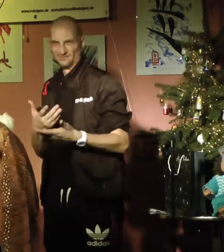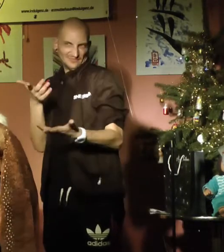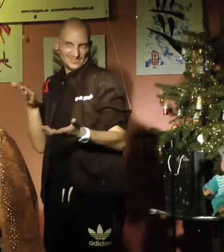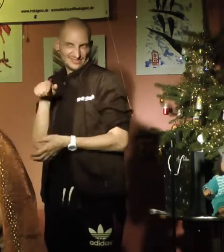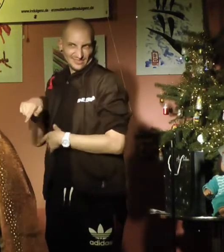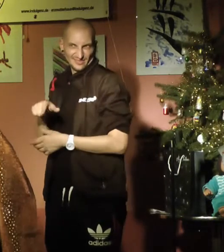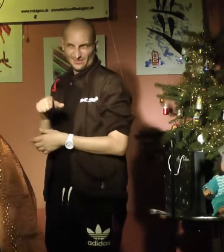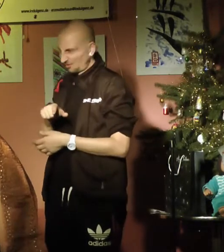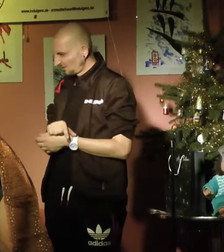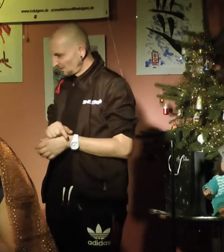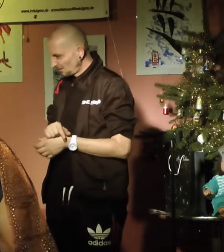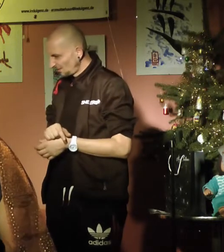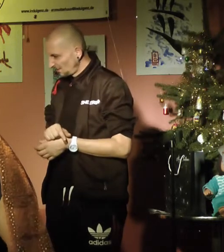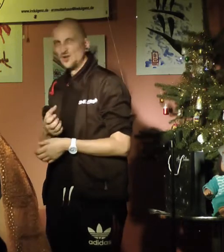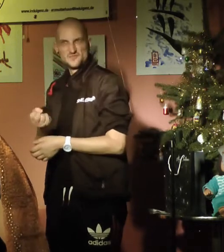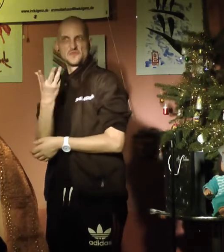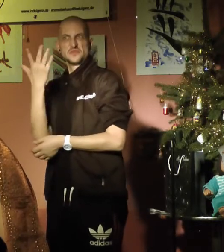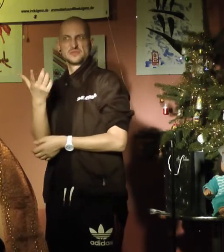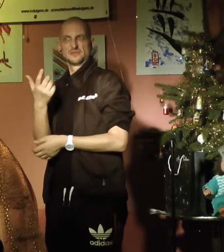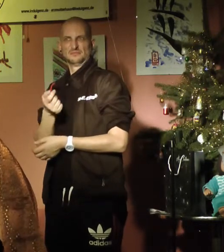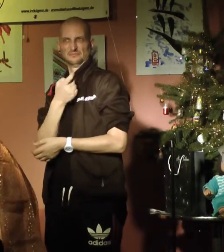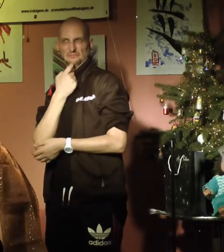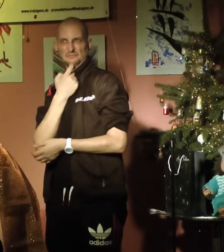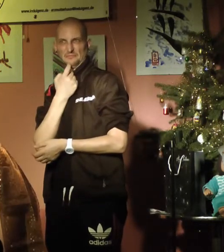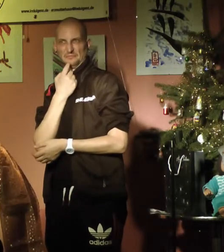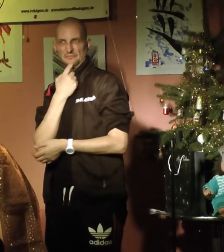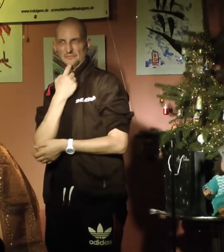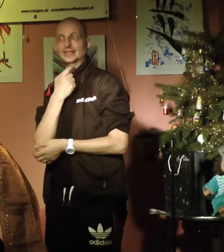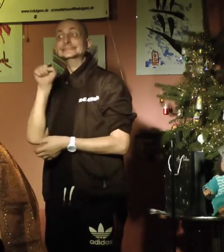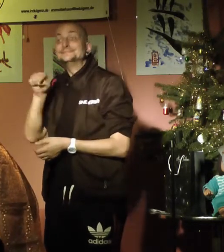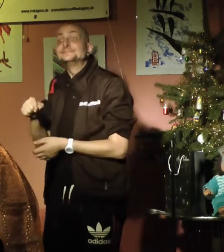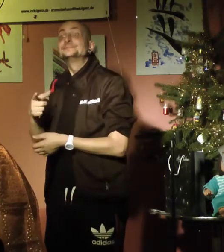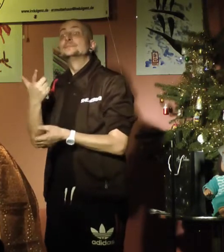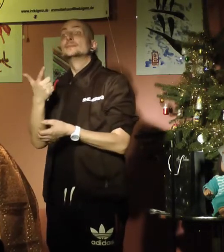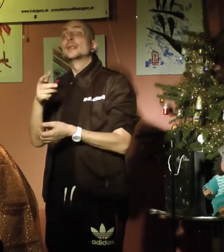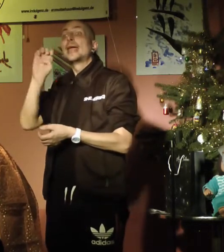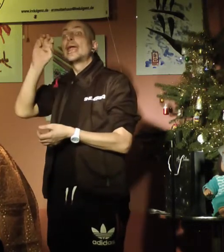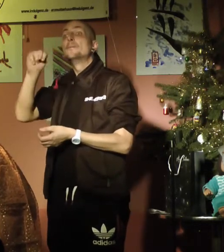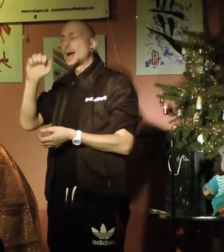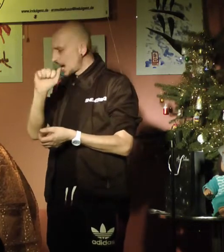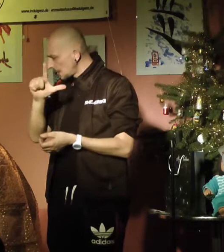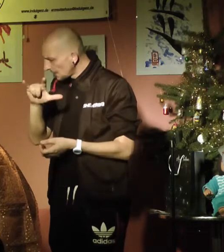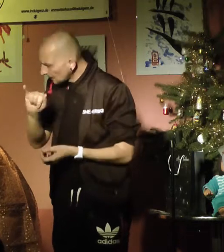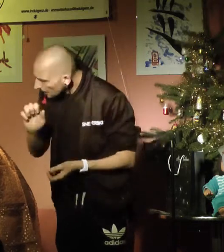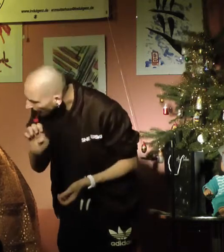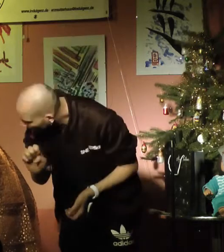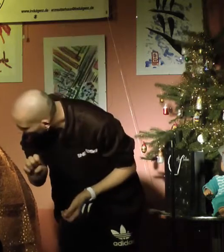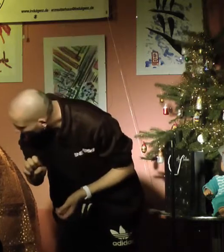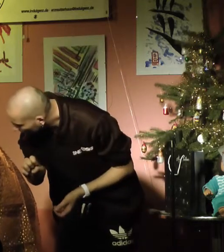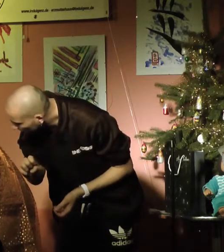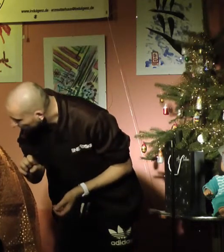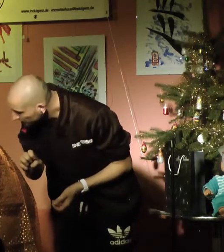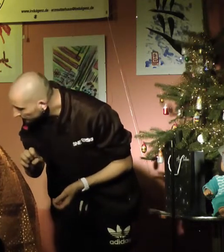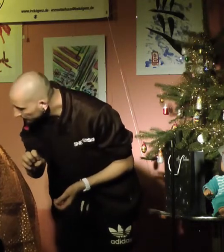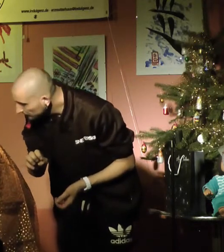das? Das ist Kunst. Das ist Kunst. Und zwar ist das Emaille. Ich würde mal behaupten, das ist Emaille.